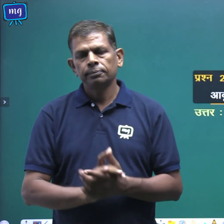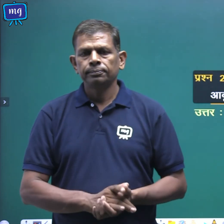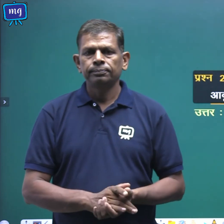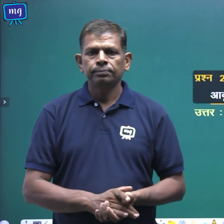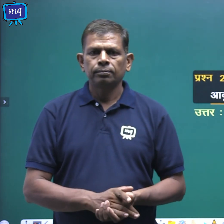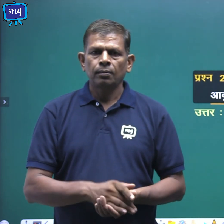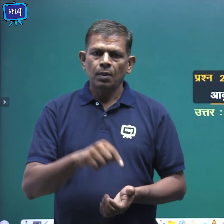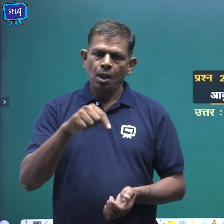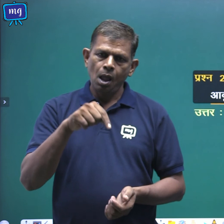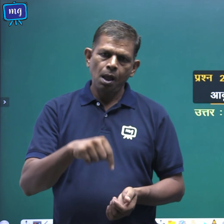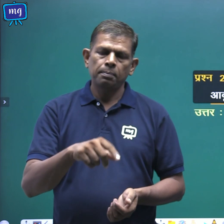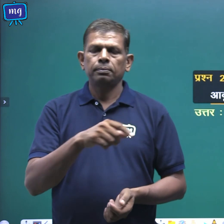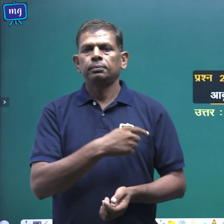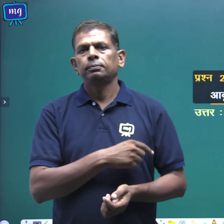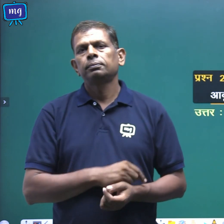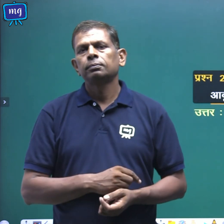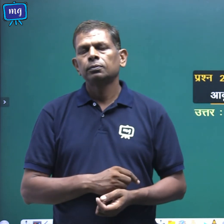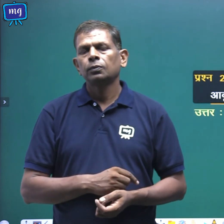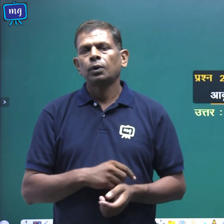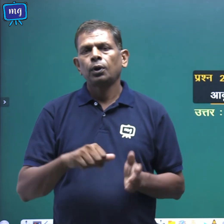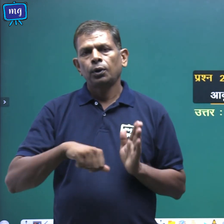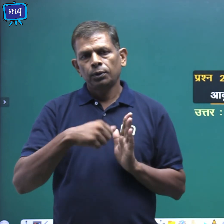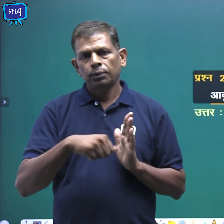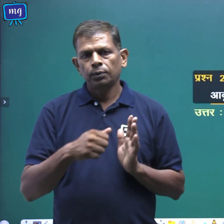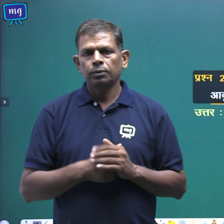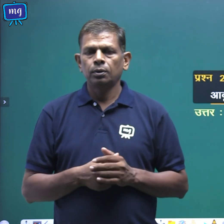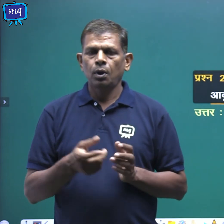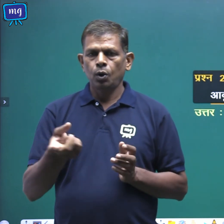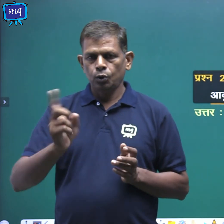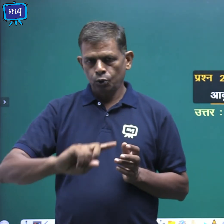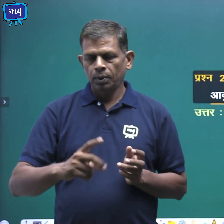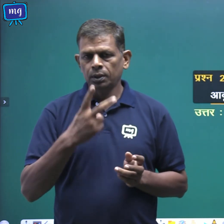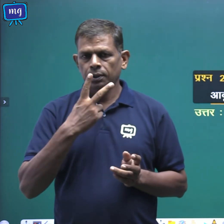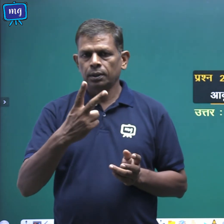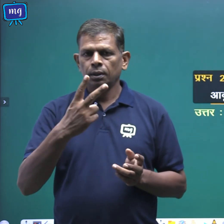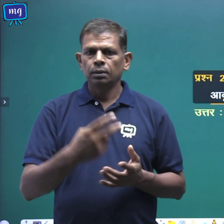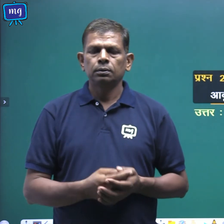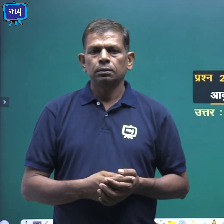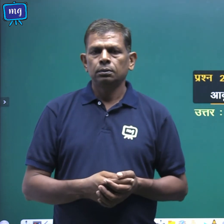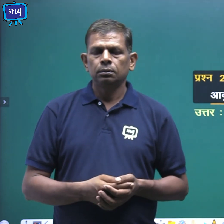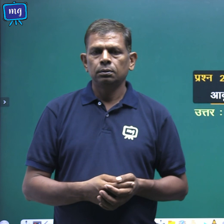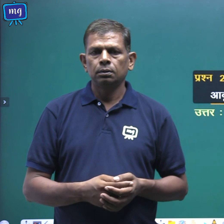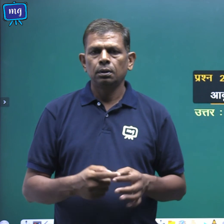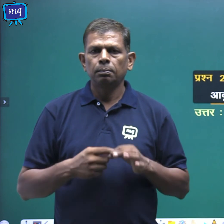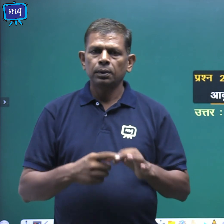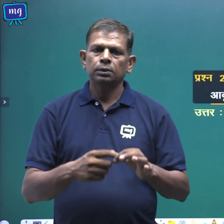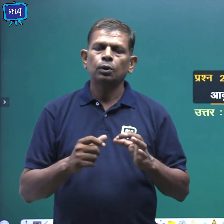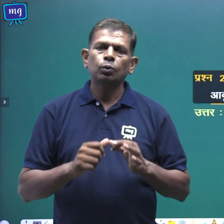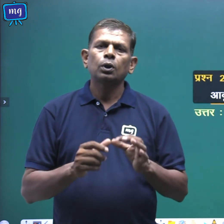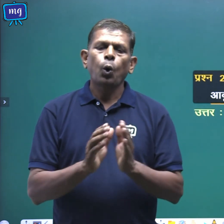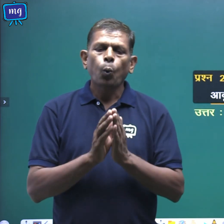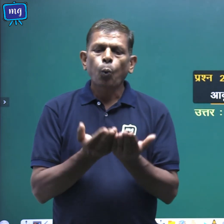आप इस वीडियो को दोबारा देखना, प्रश्न उत्तर कॉपी में लिखना,